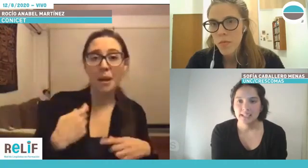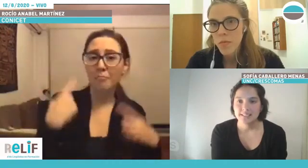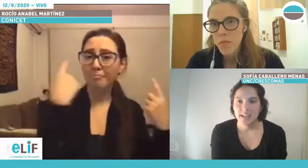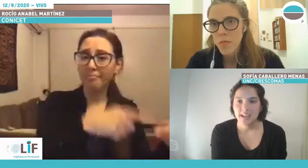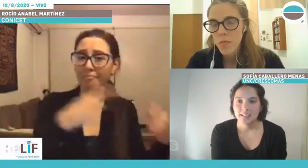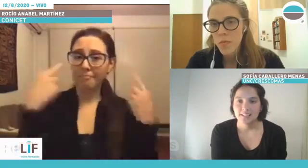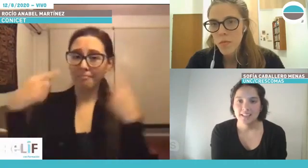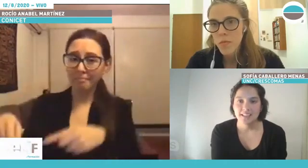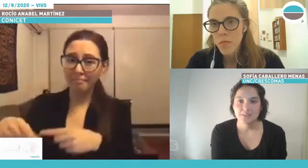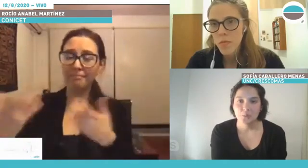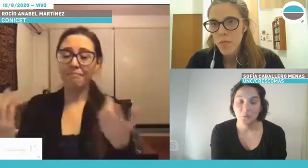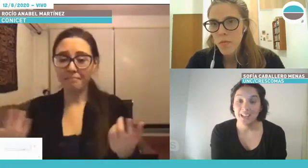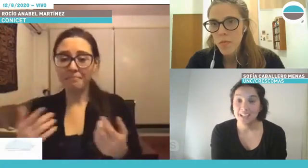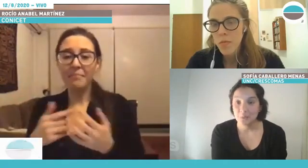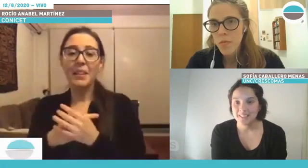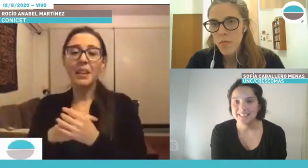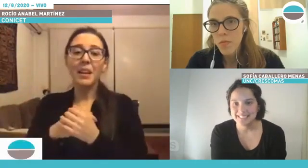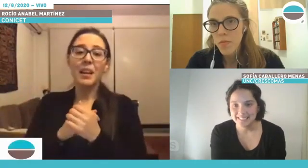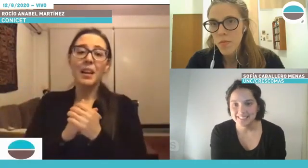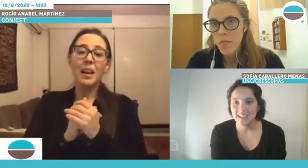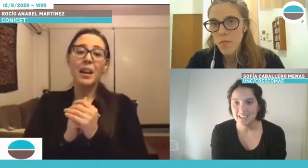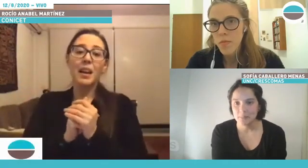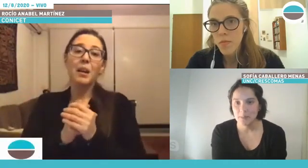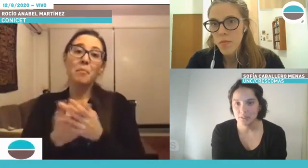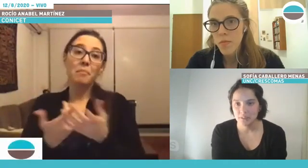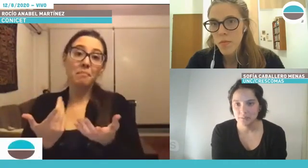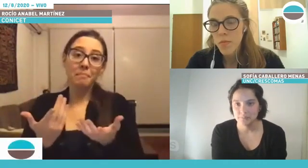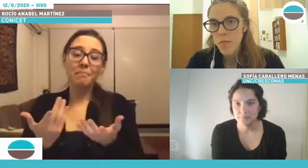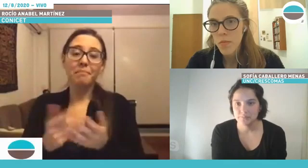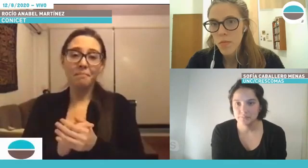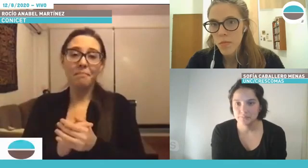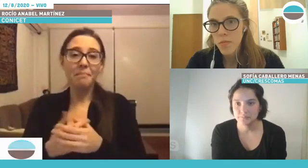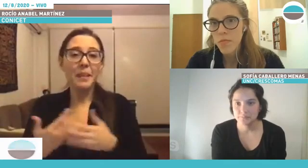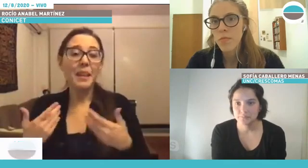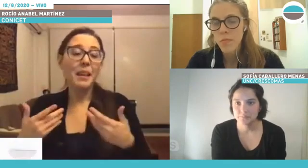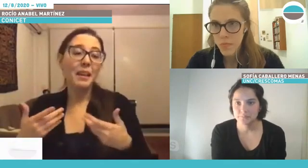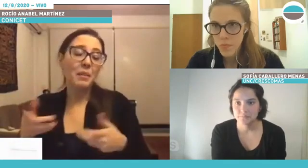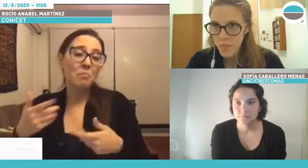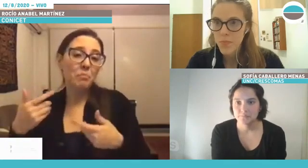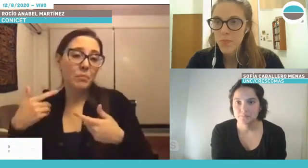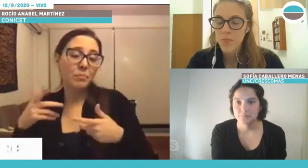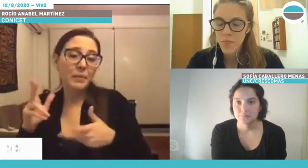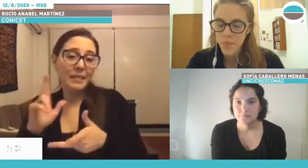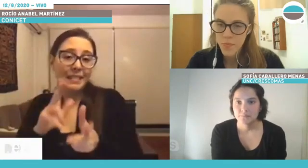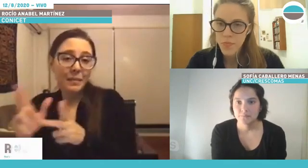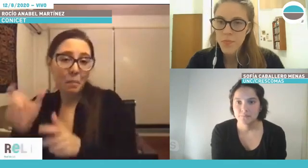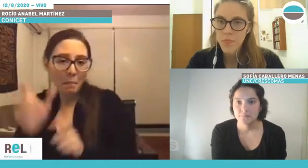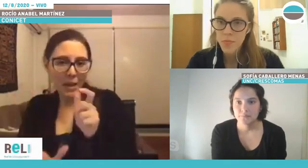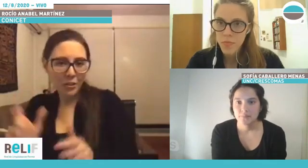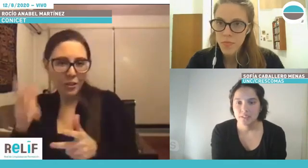y la LSA es una lengua distinta al español. Ujú.